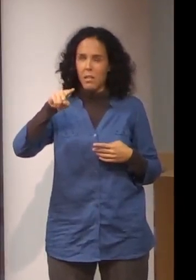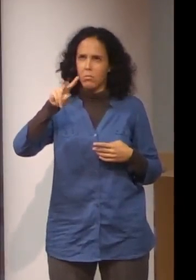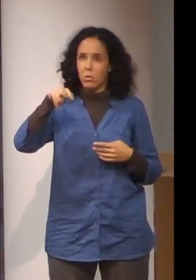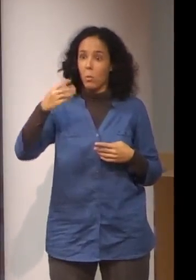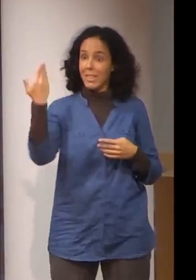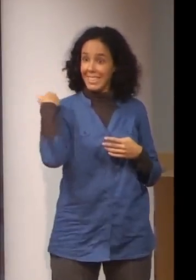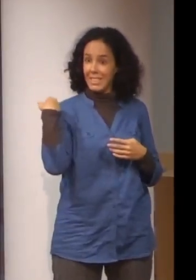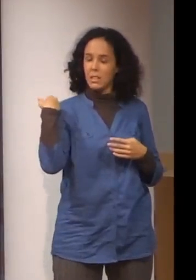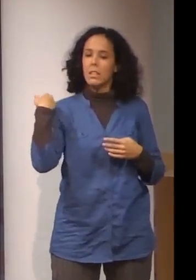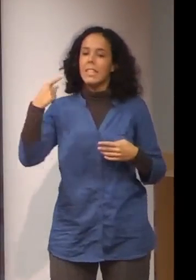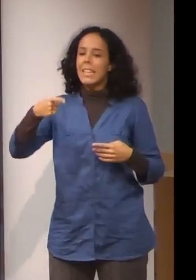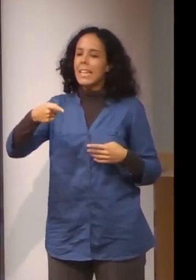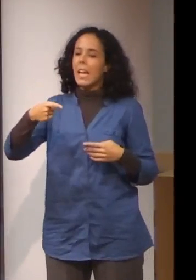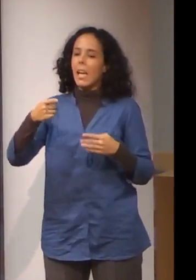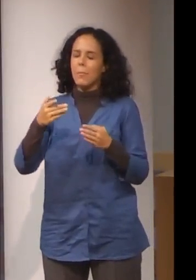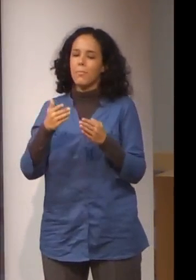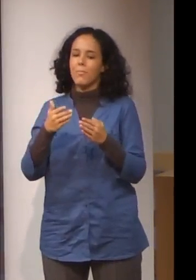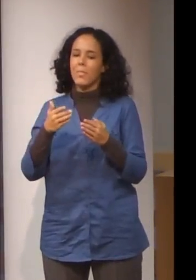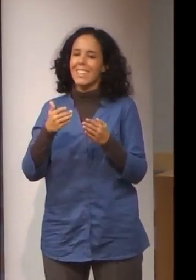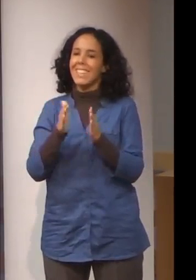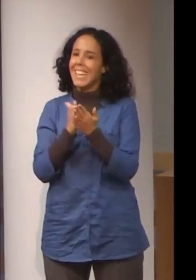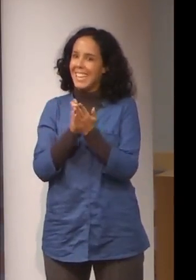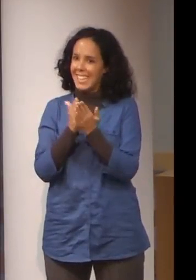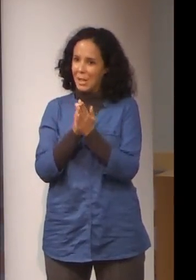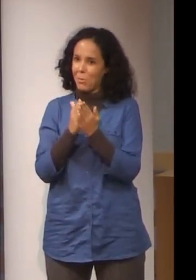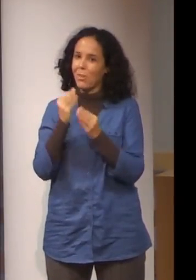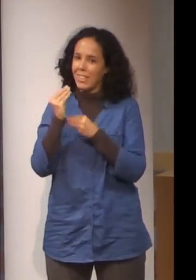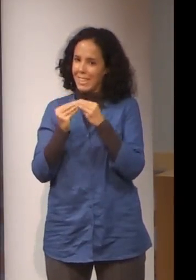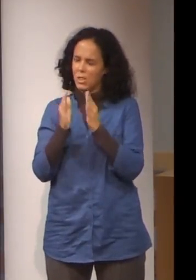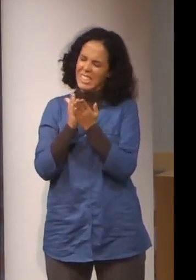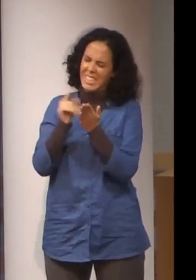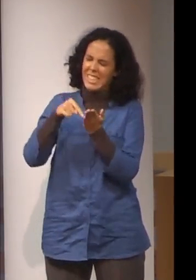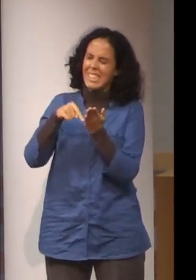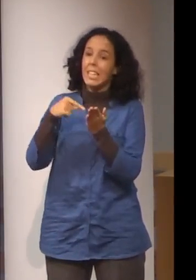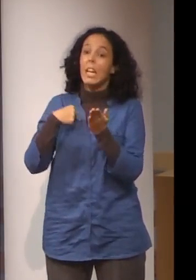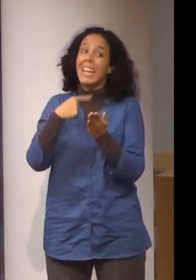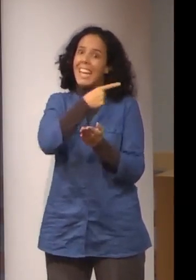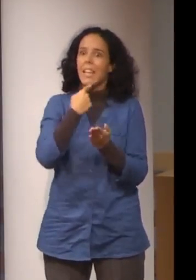participar en otro foro, porque creo que sería importante. Hace 2 meses...